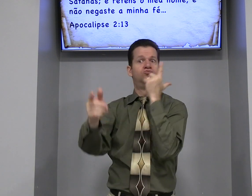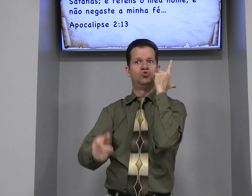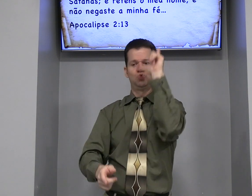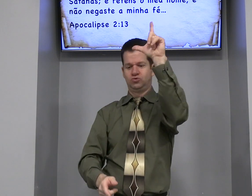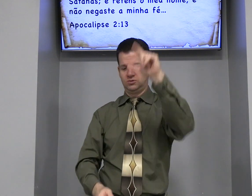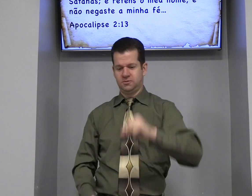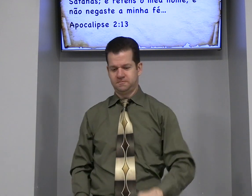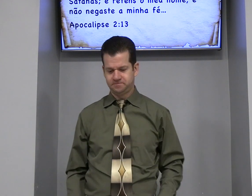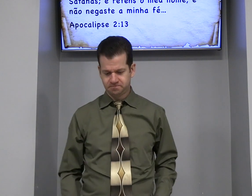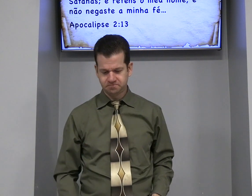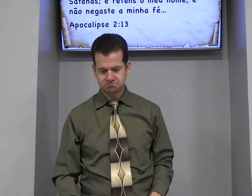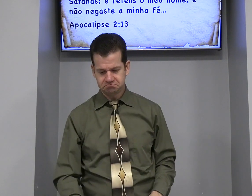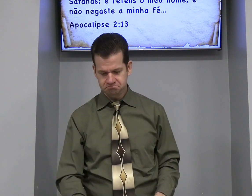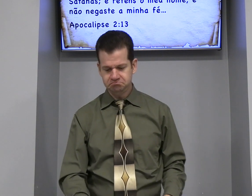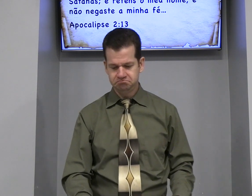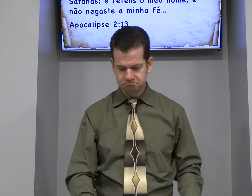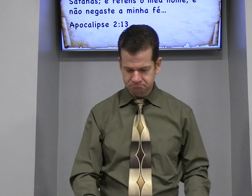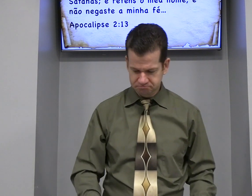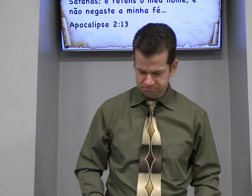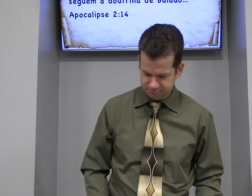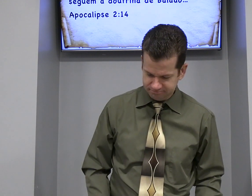Deus e era fiel.